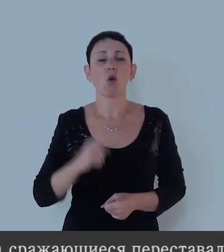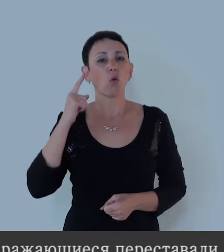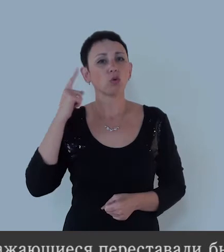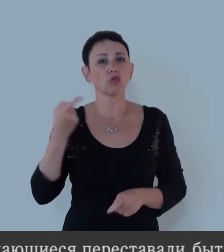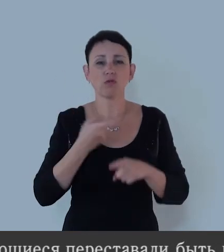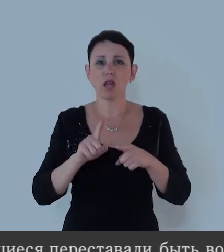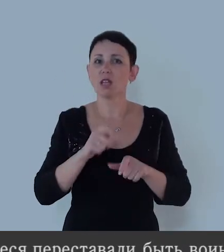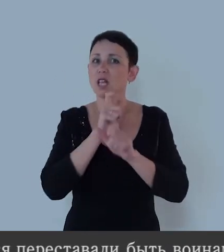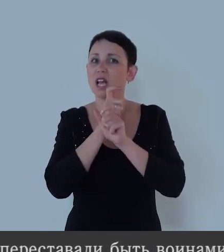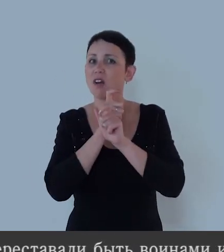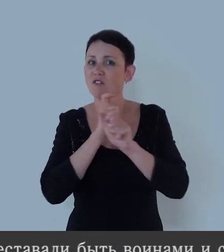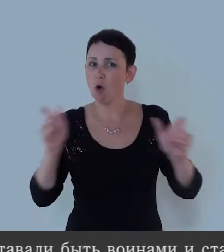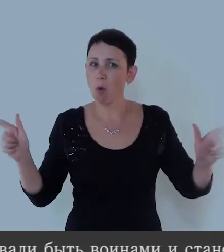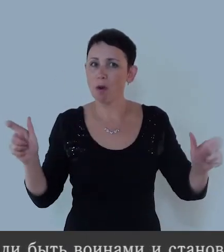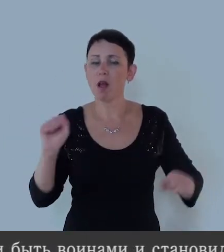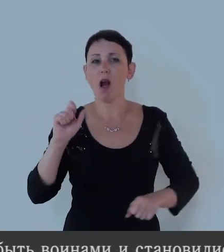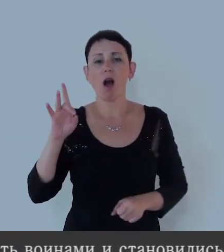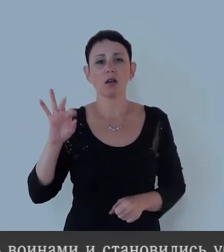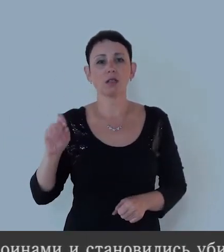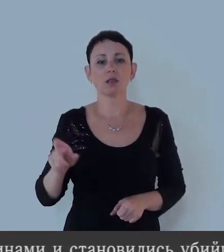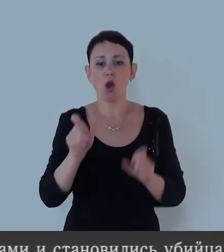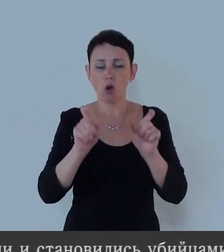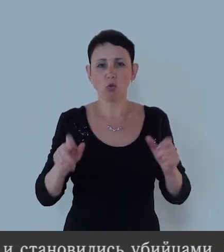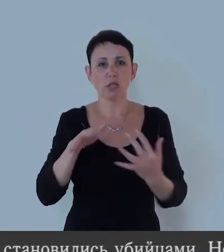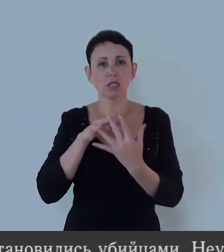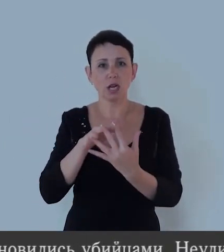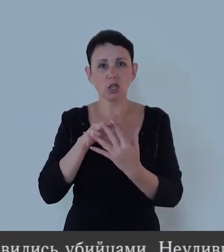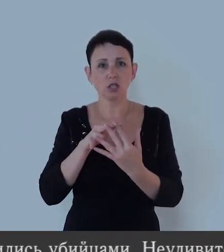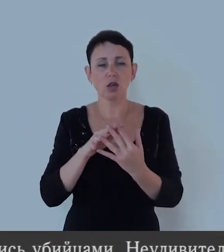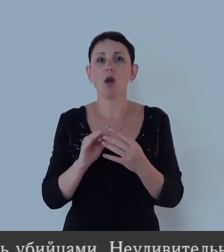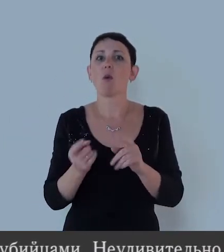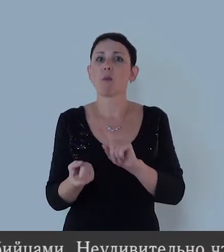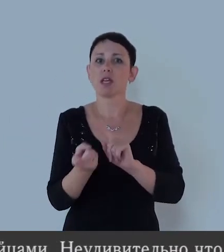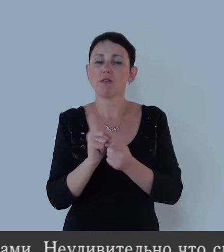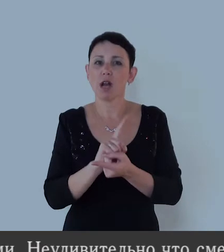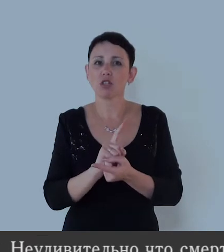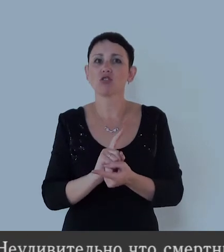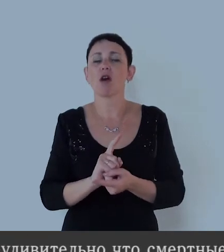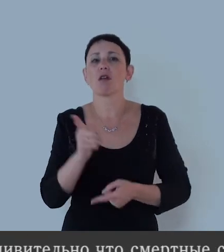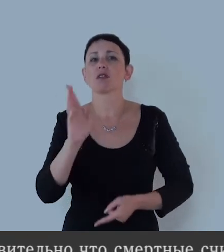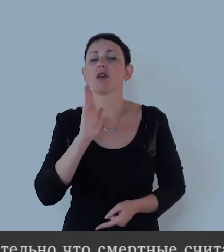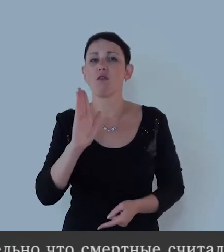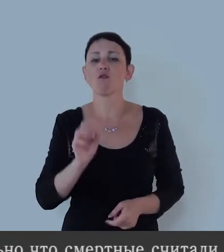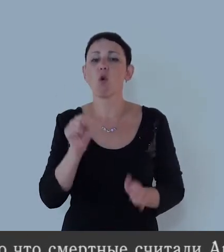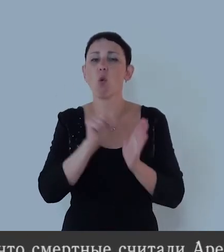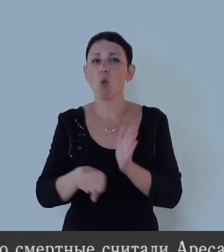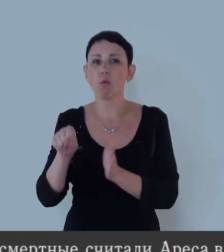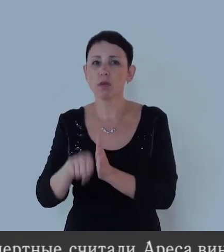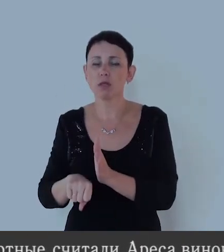Услышав вопль Ареса, сражающиеся переставали быть воинами и становились убийцами.